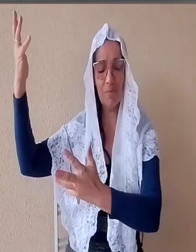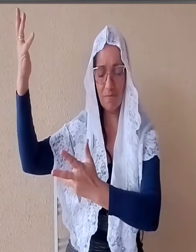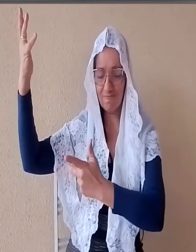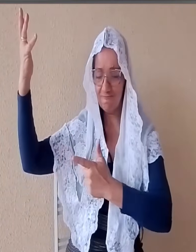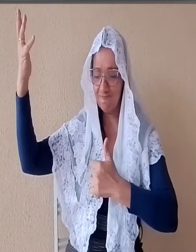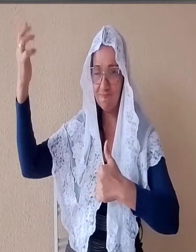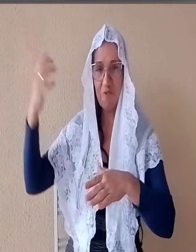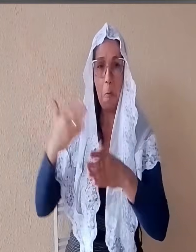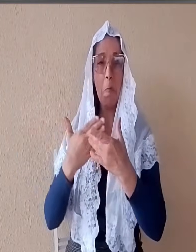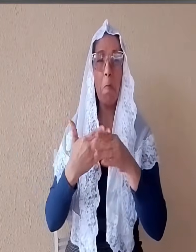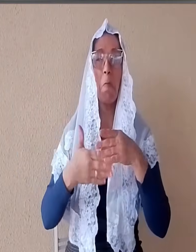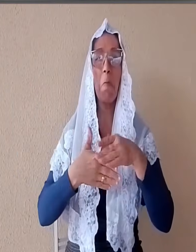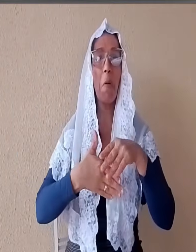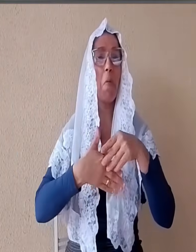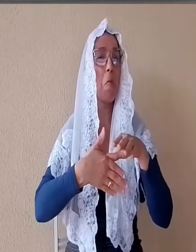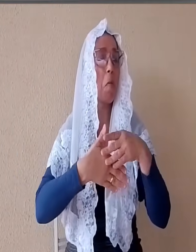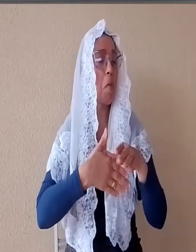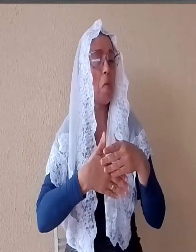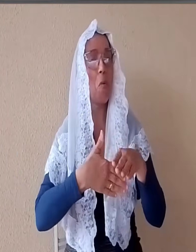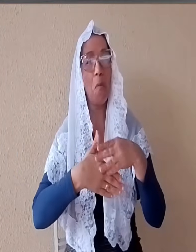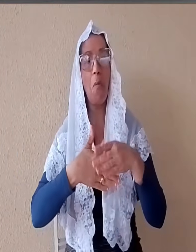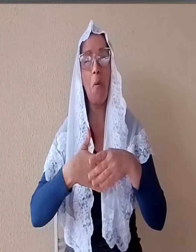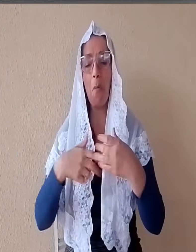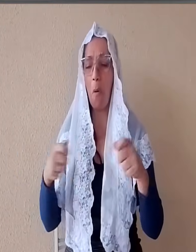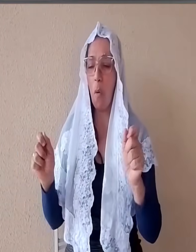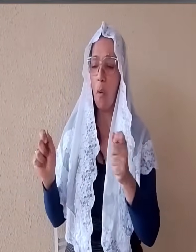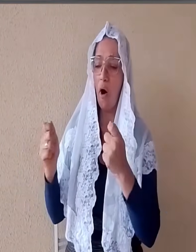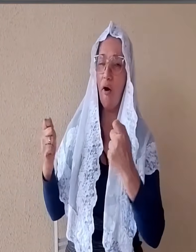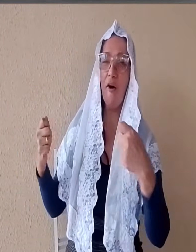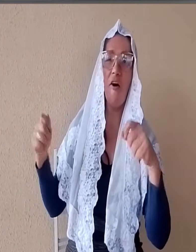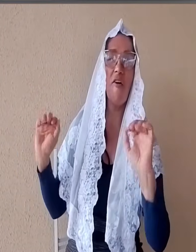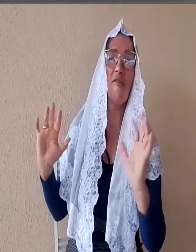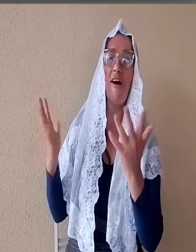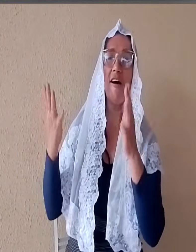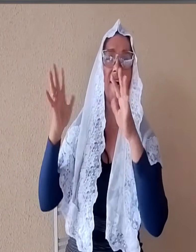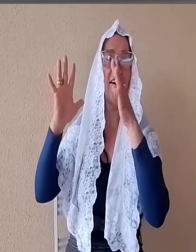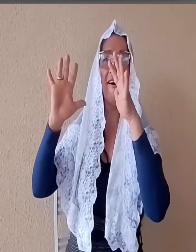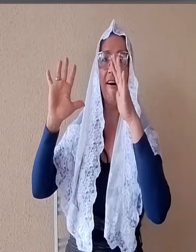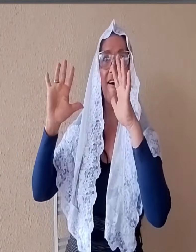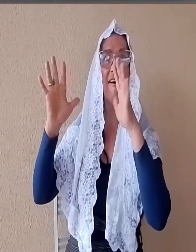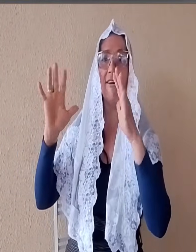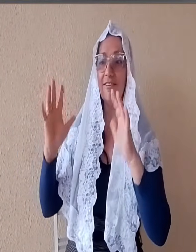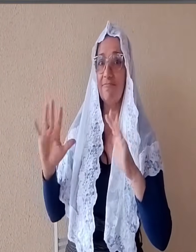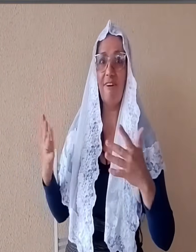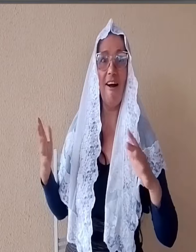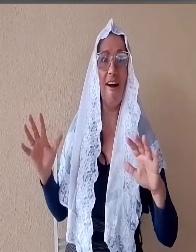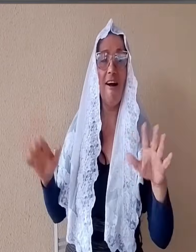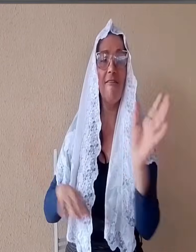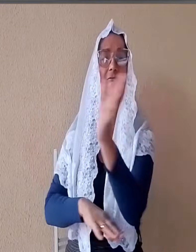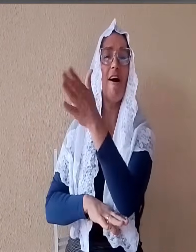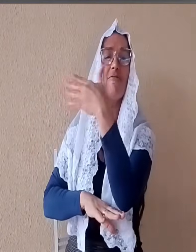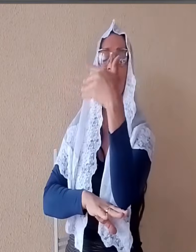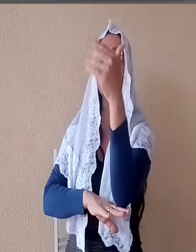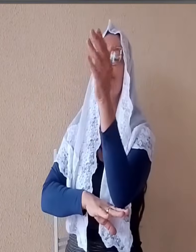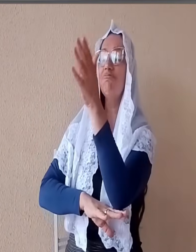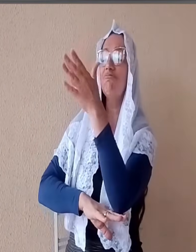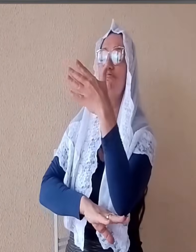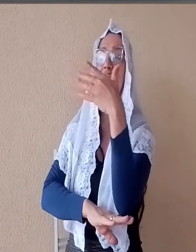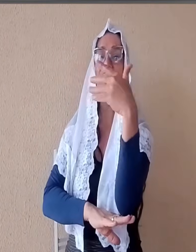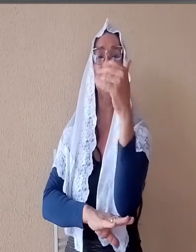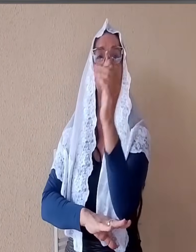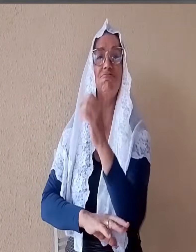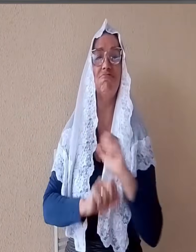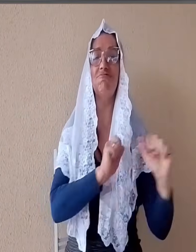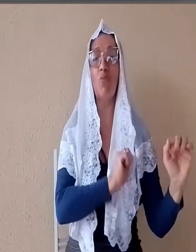com saltérios, e com tamborins, e com pandeiros, e com símbolos. E chegando à eira de